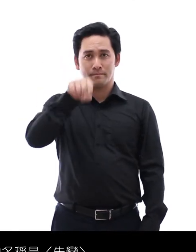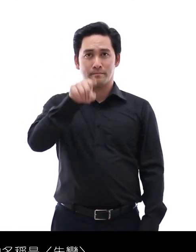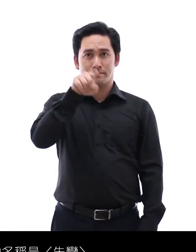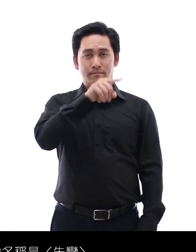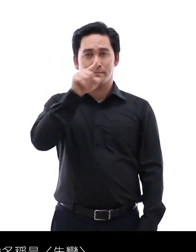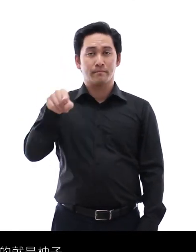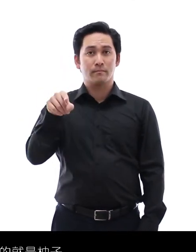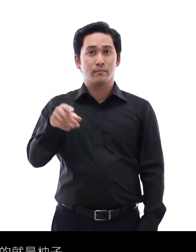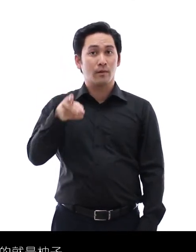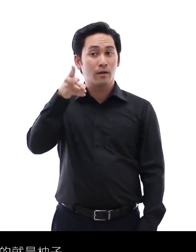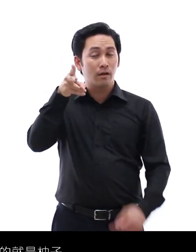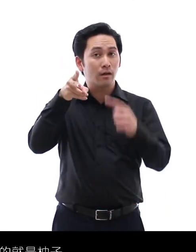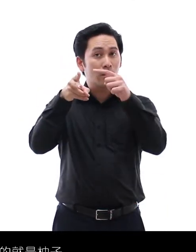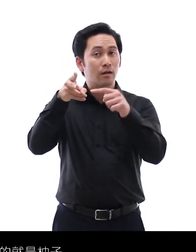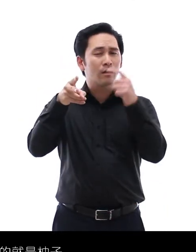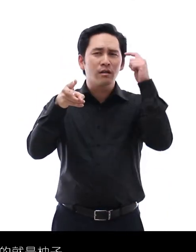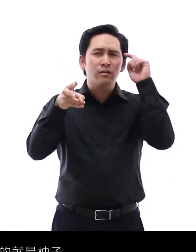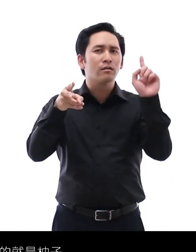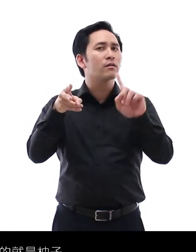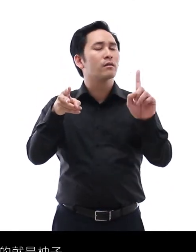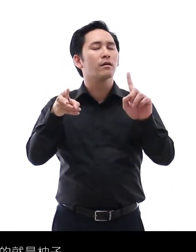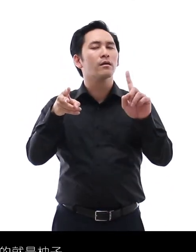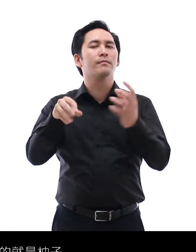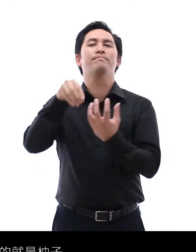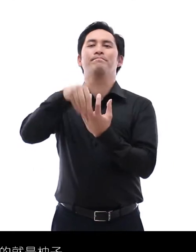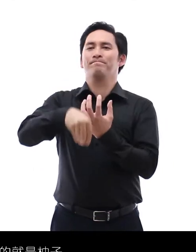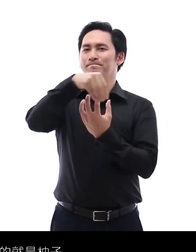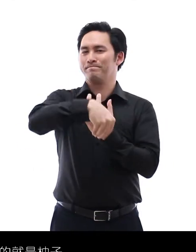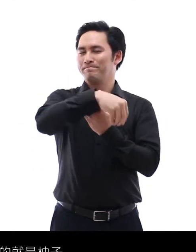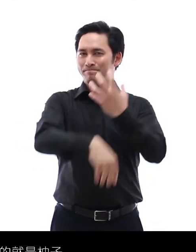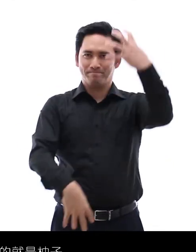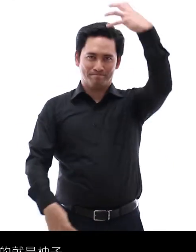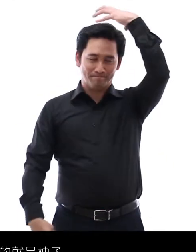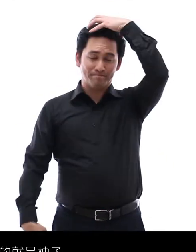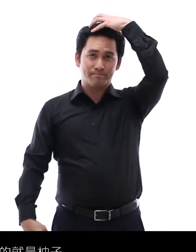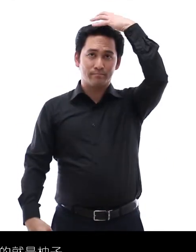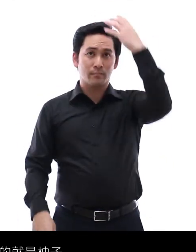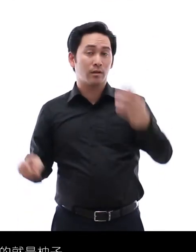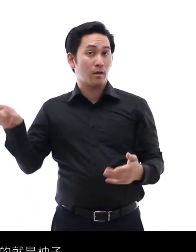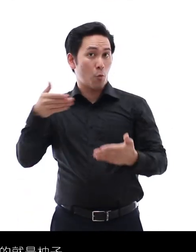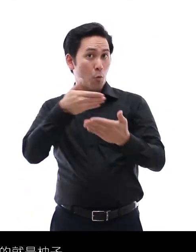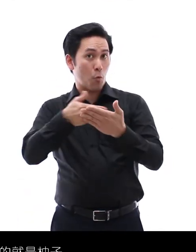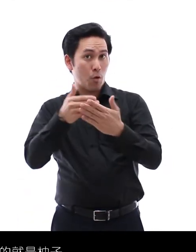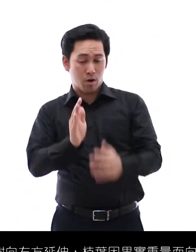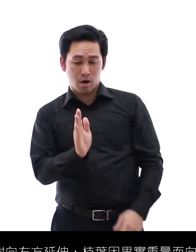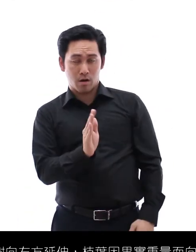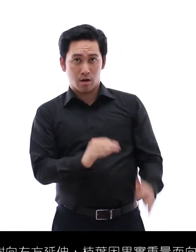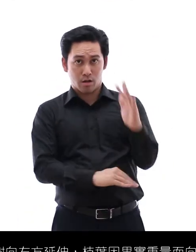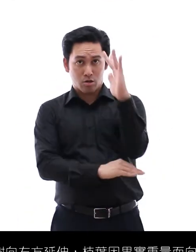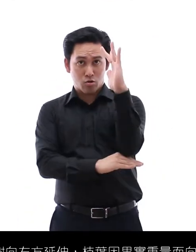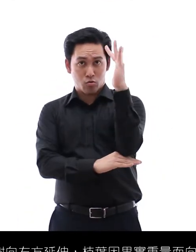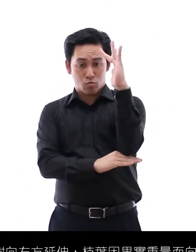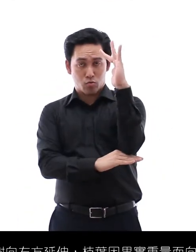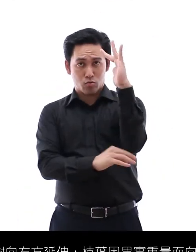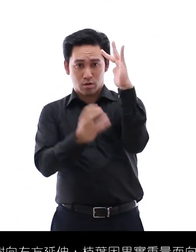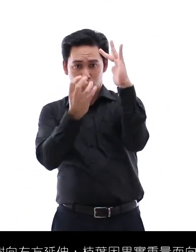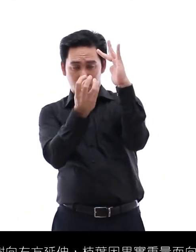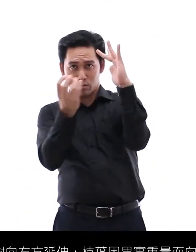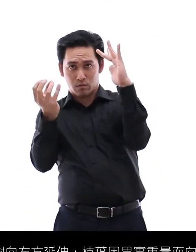珠鸾指的就是柚子，柚子树向左方延伸，枝叶因果实重量而向